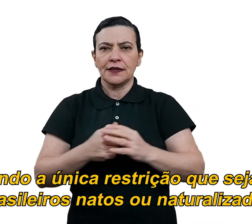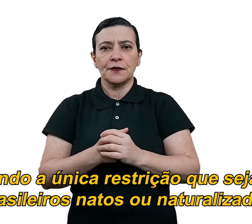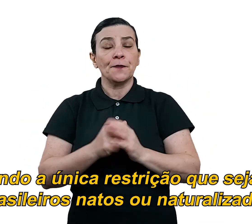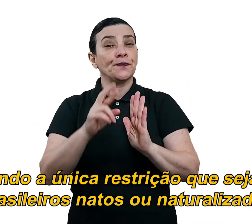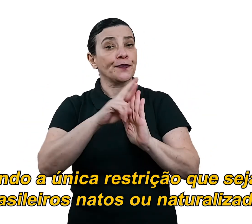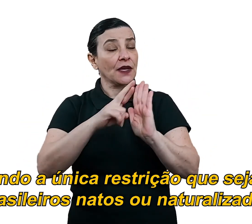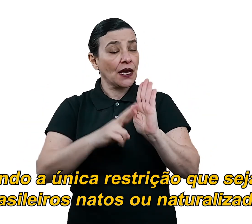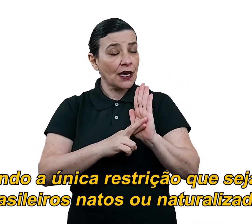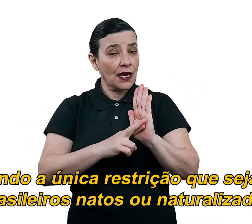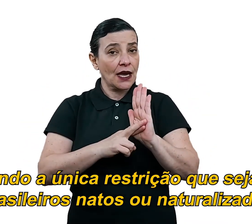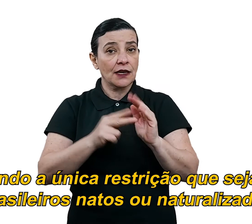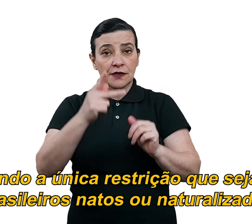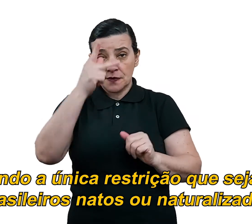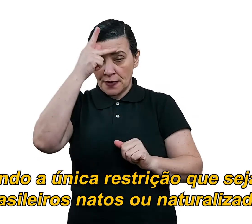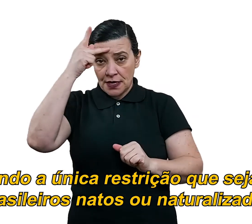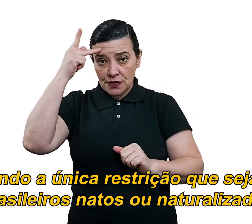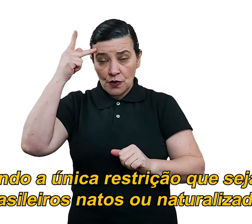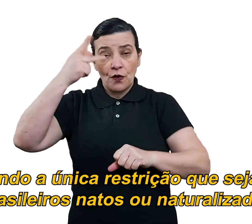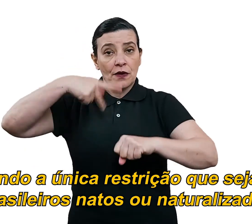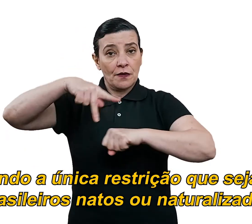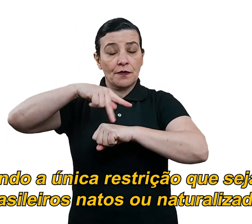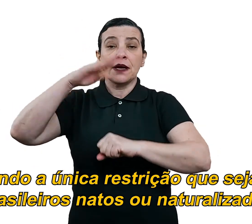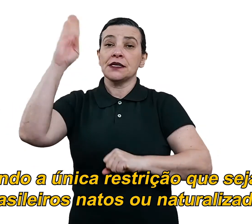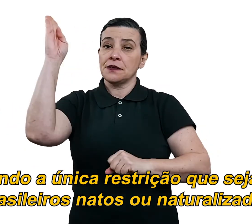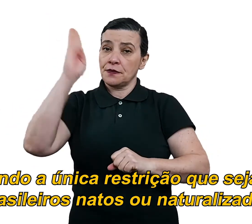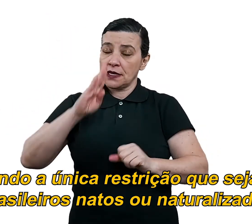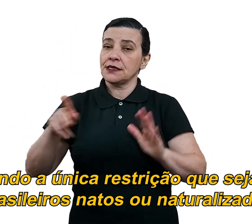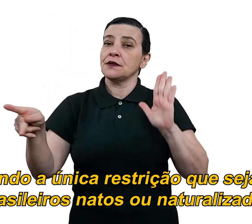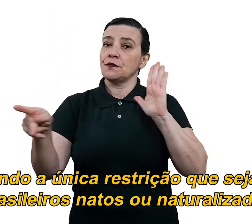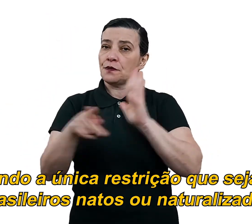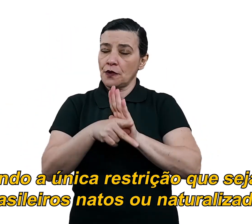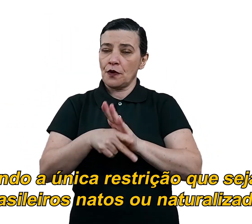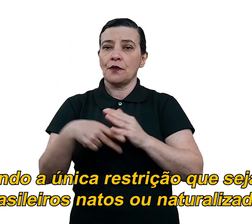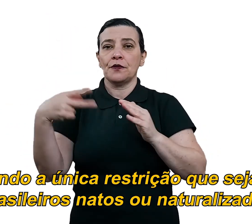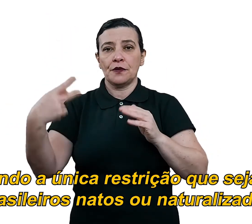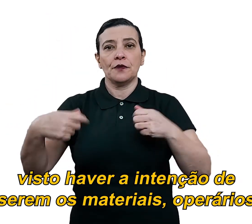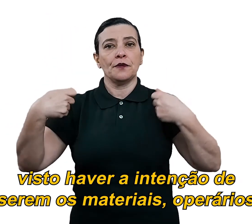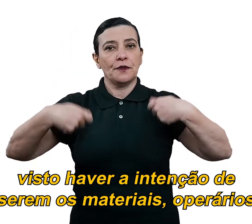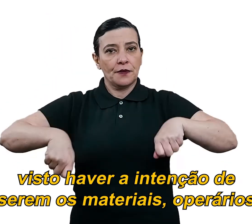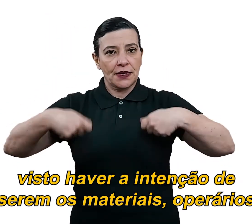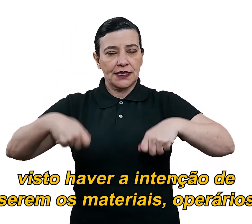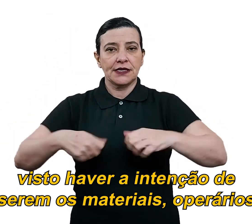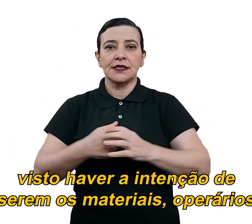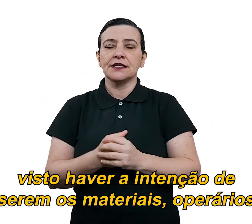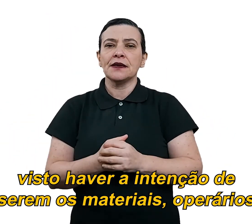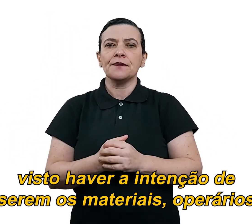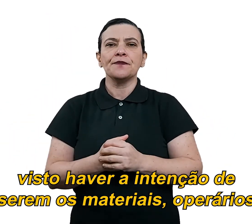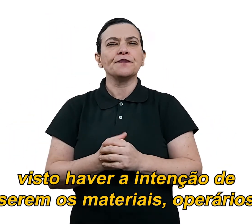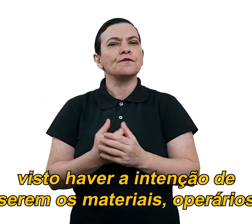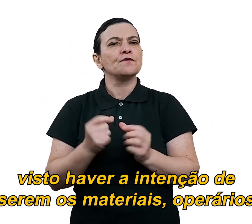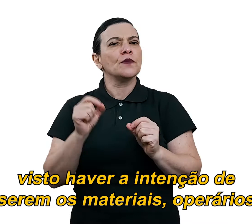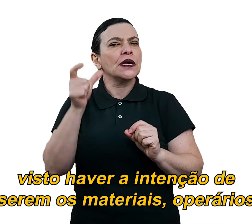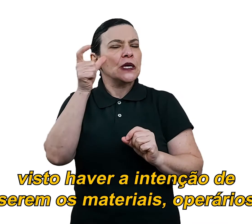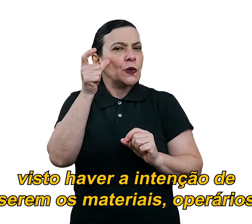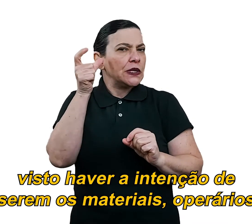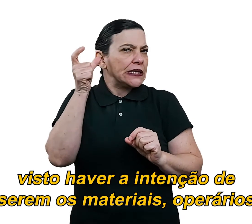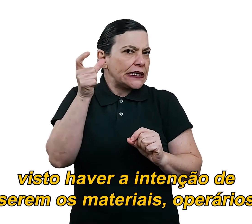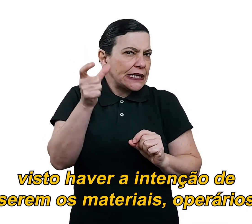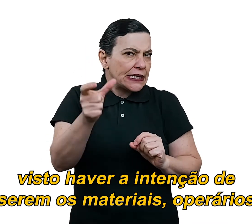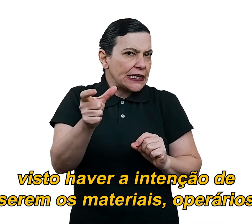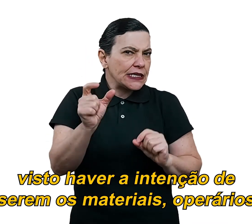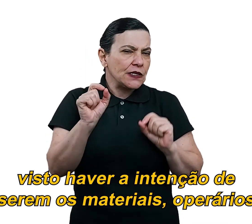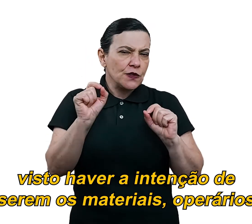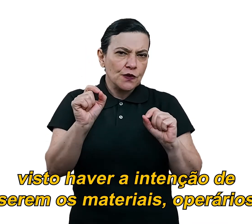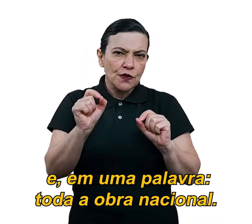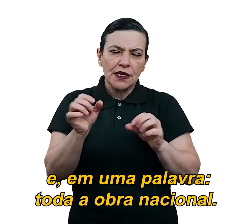sendo a única restrição que sejam brasileiros natos ou naturalizados, visto haver a intenção de serem os